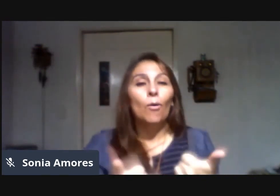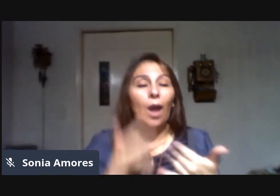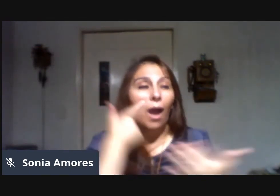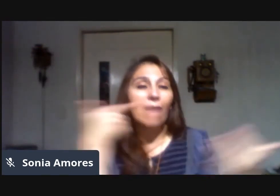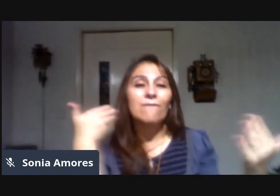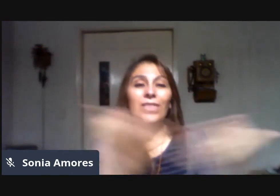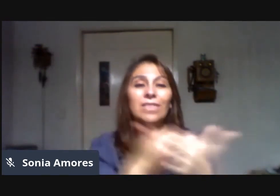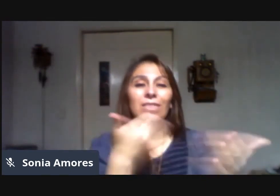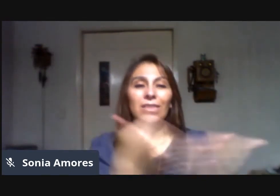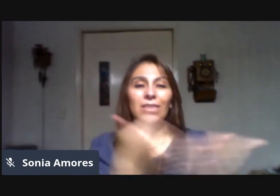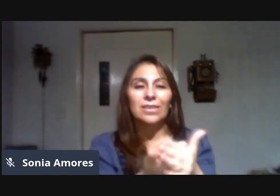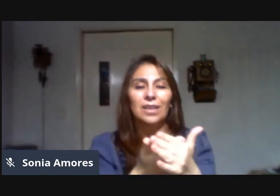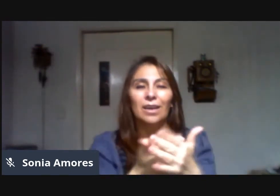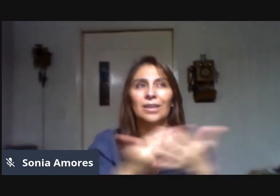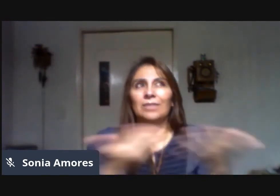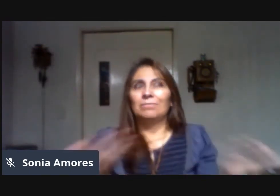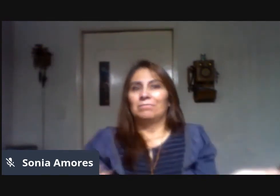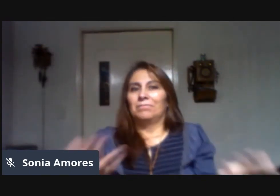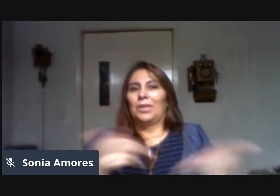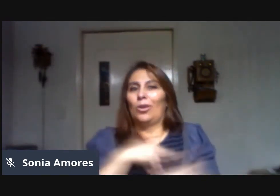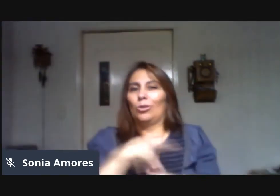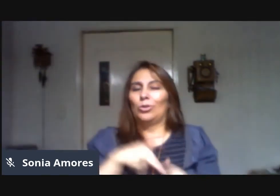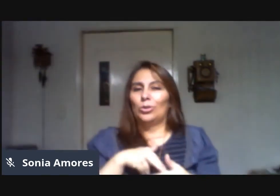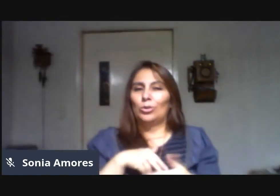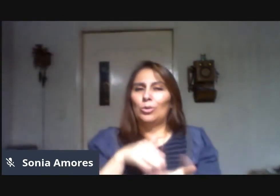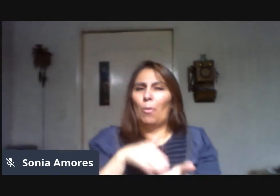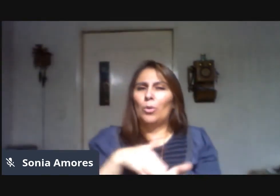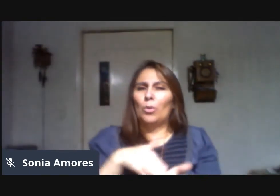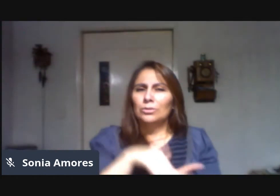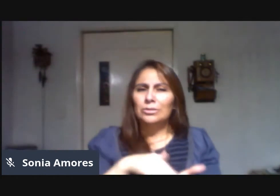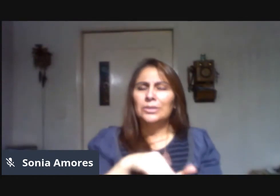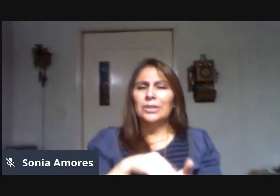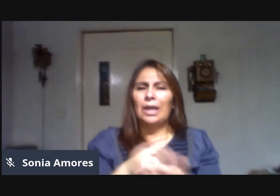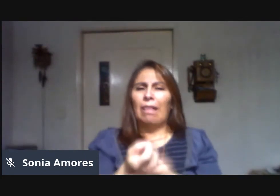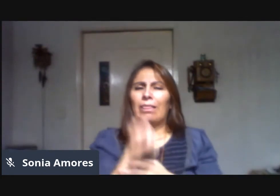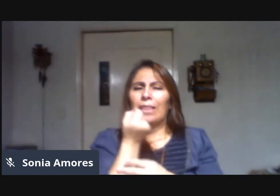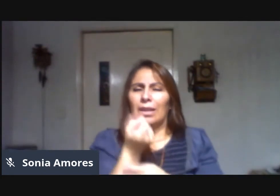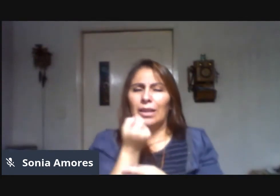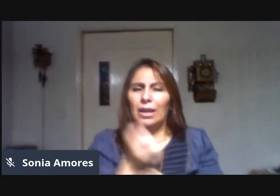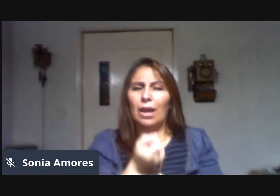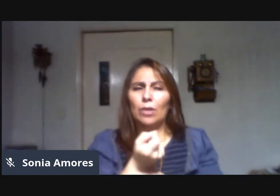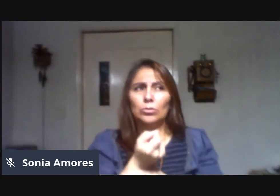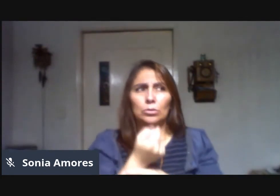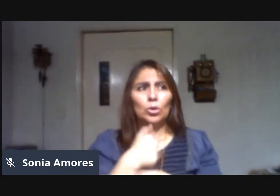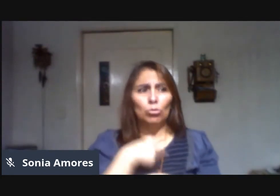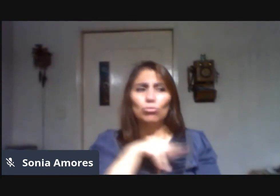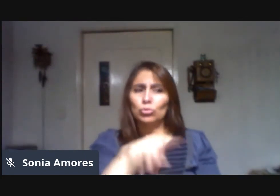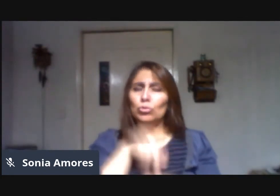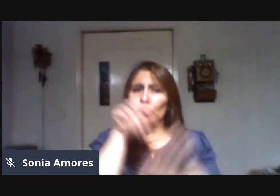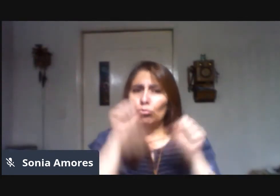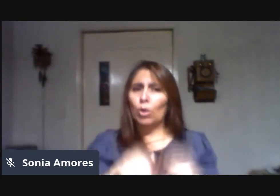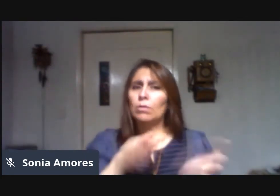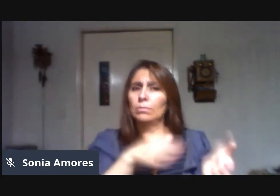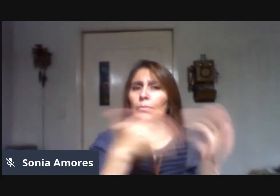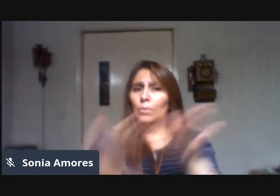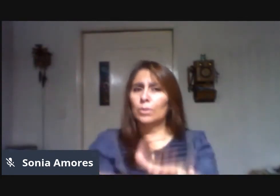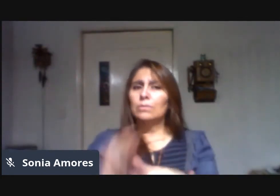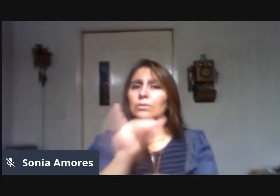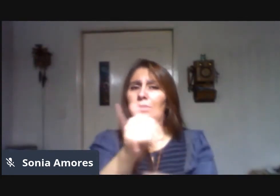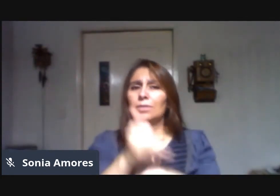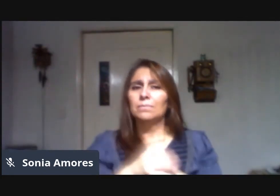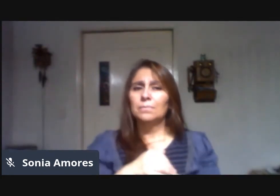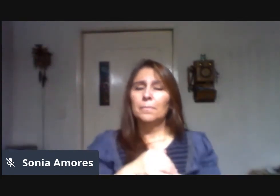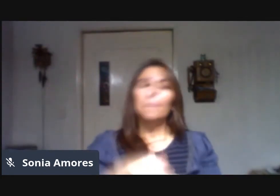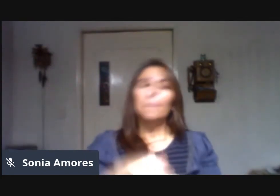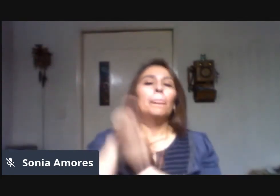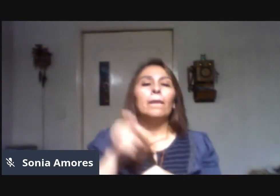evidencia que somos frágiles, que somos mortales, que no podemos morir y que necesitamos solidaridades de